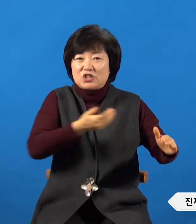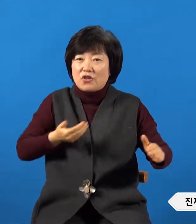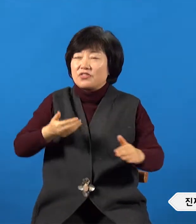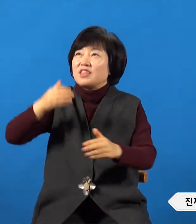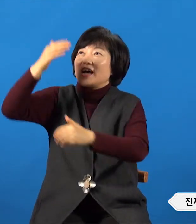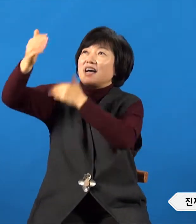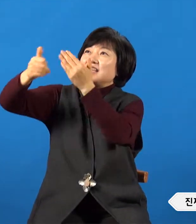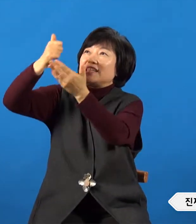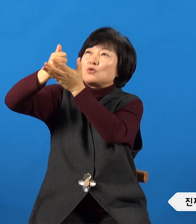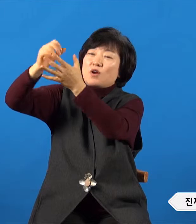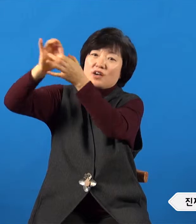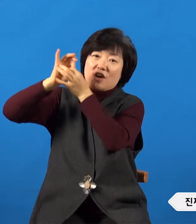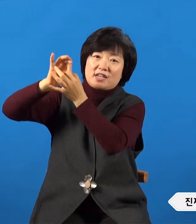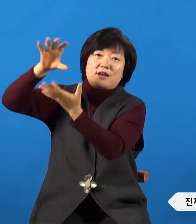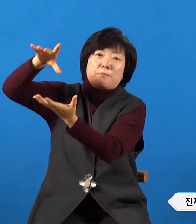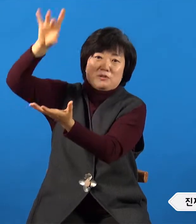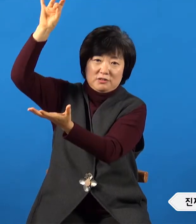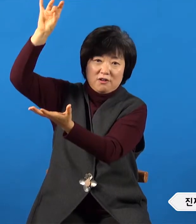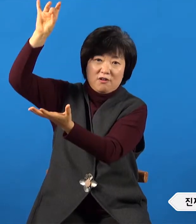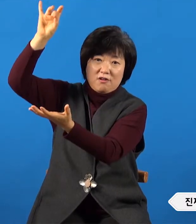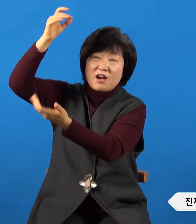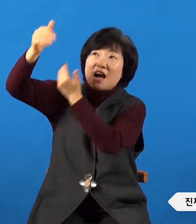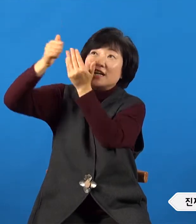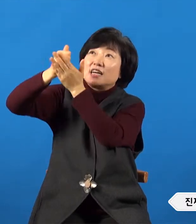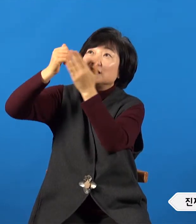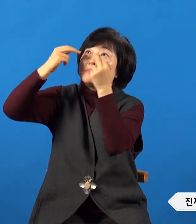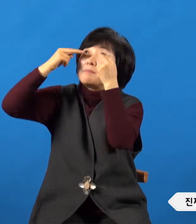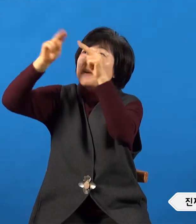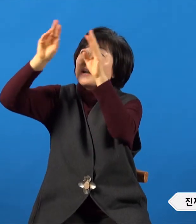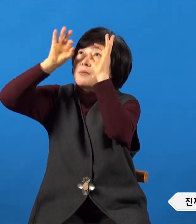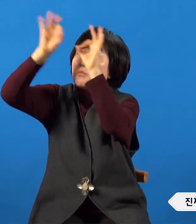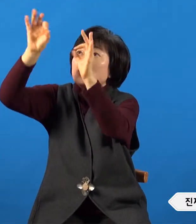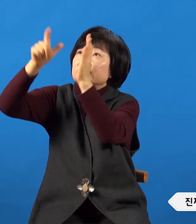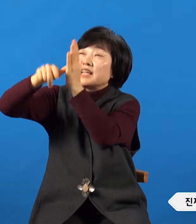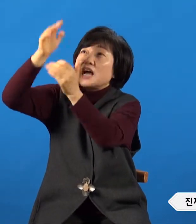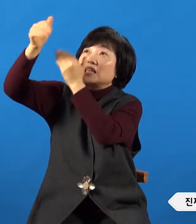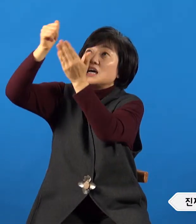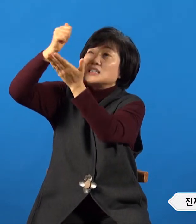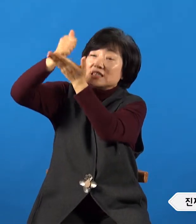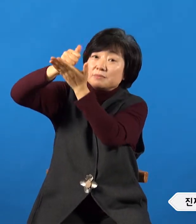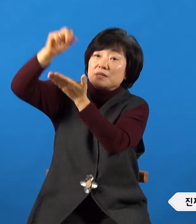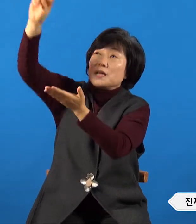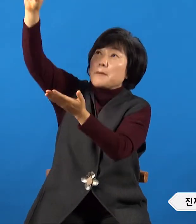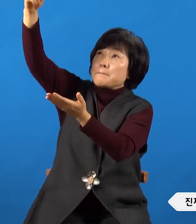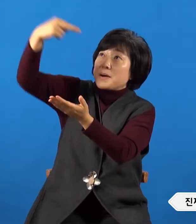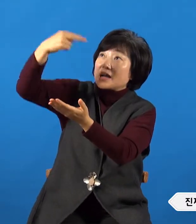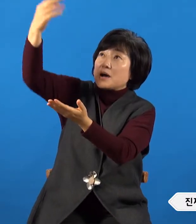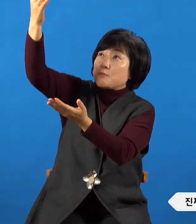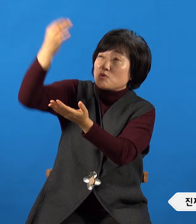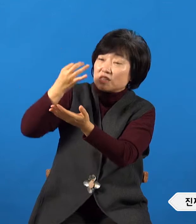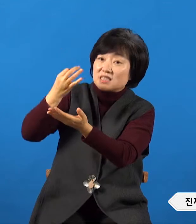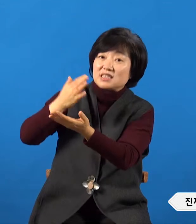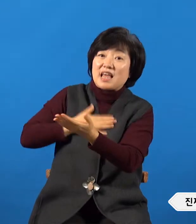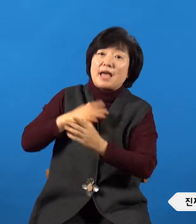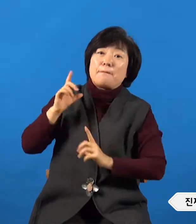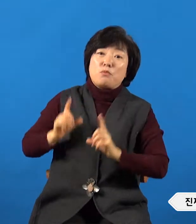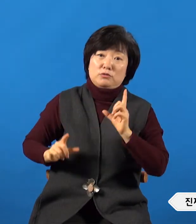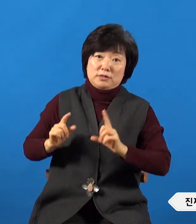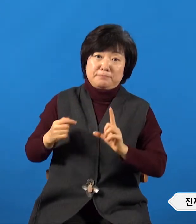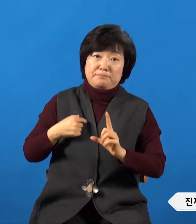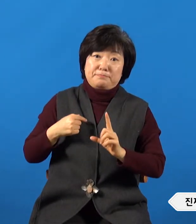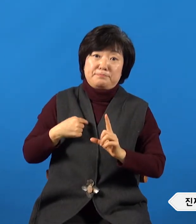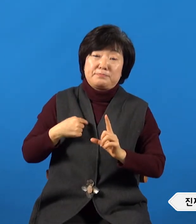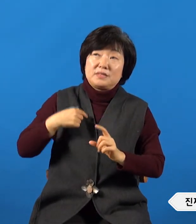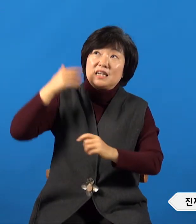전에 하나님과의 관계를 통해 하나님을 바라볼 때 그 하나님이 바라보시는 나의 모습을